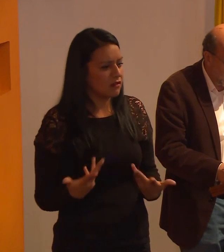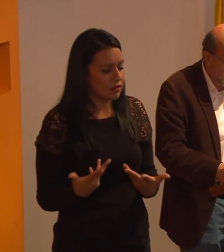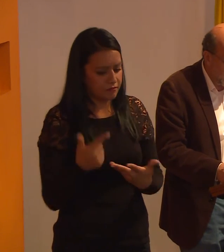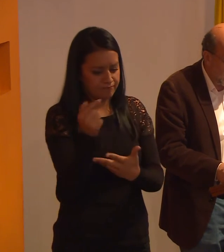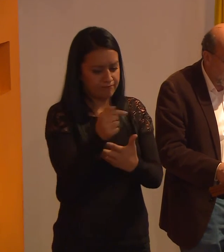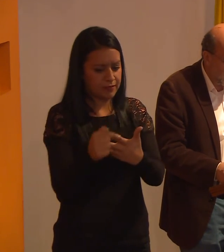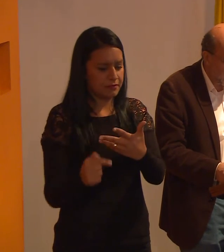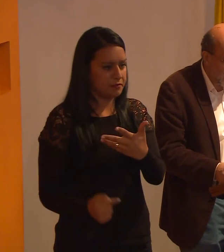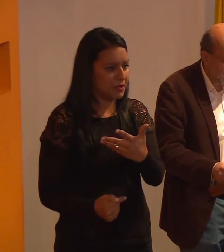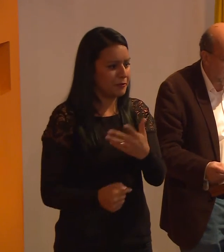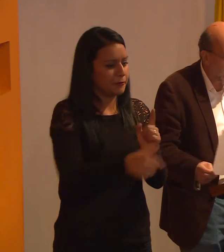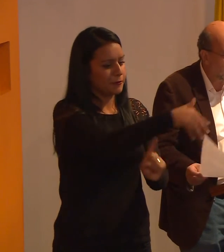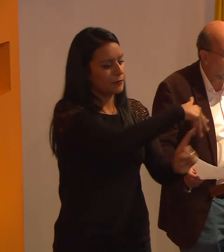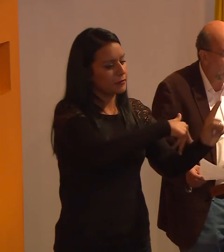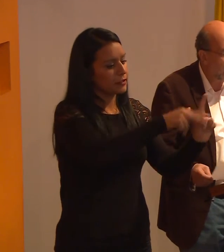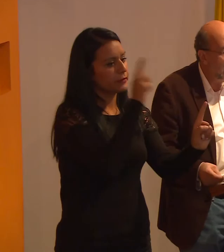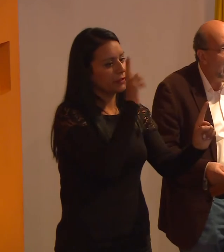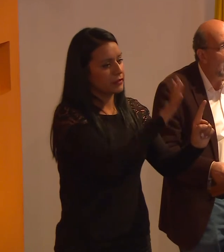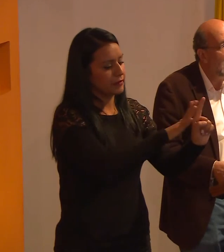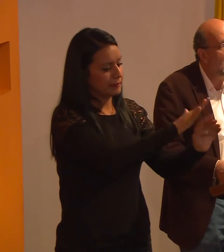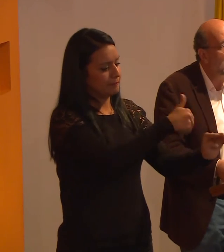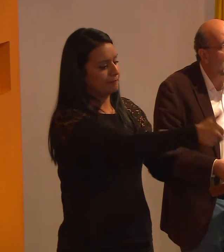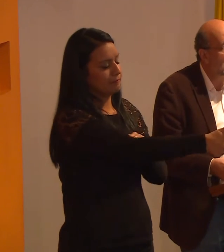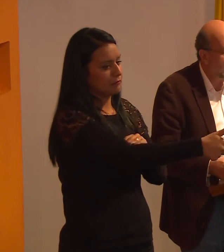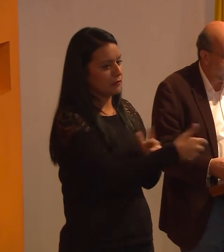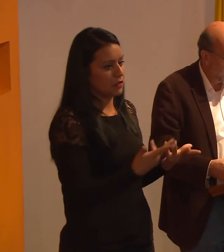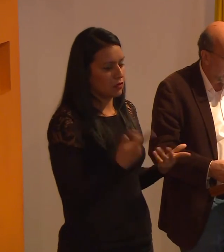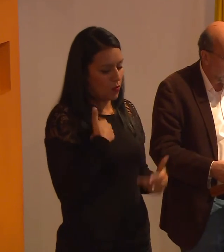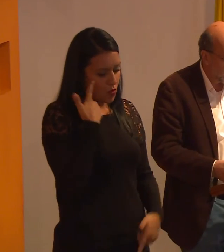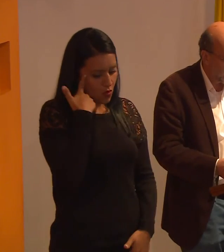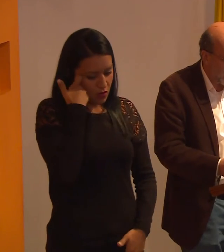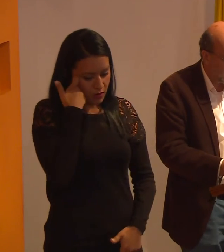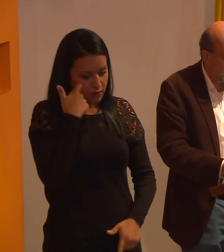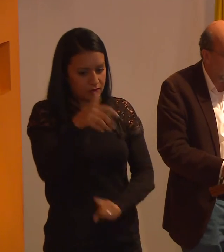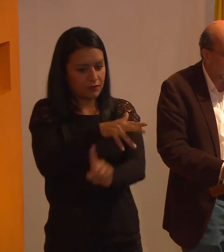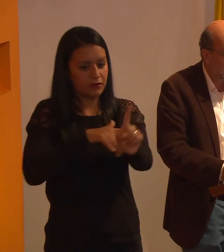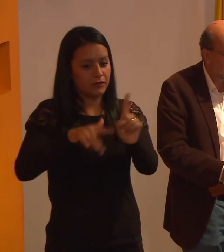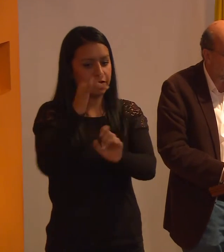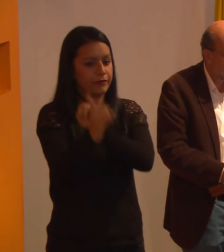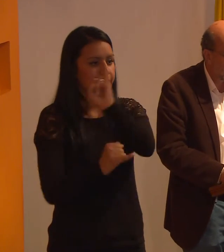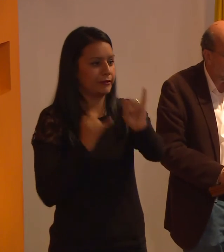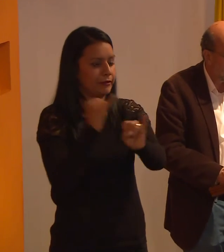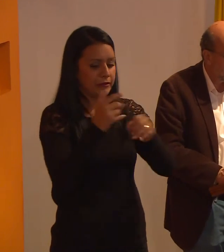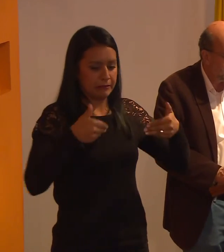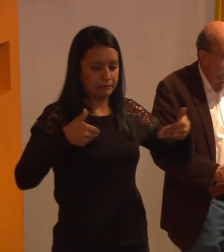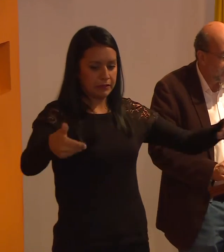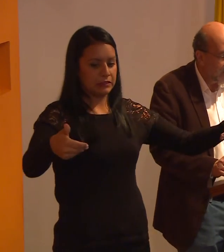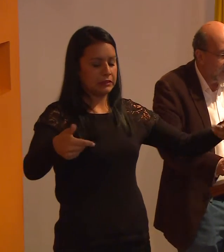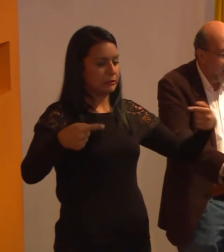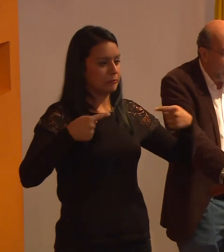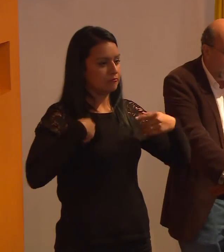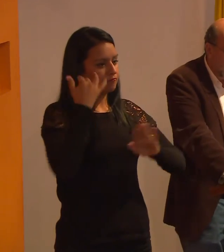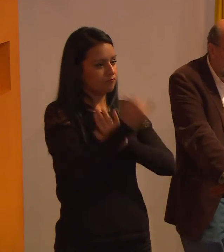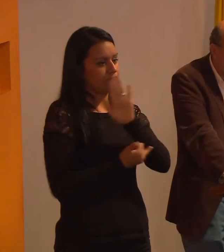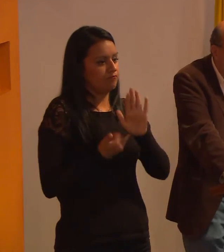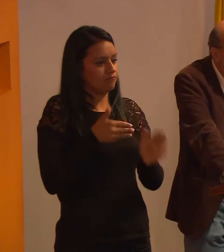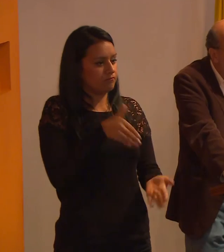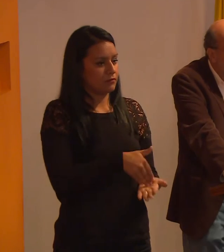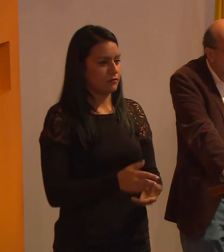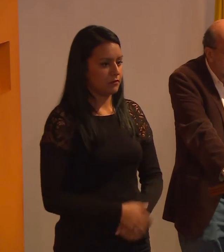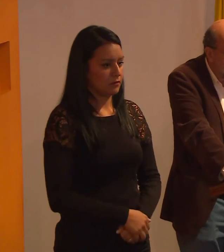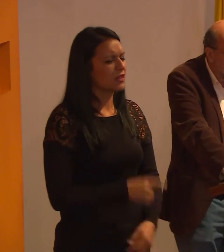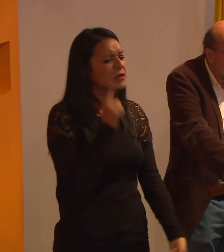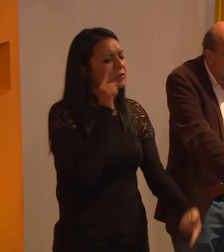las condiciones del contexto nacional y los desafíos del contexto internacional, con el